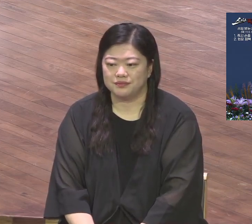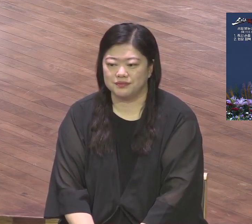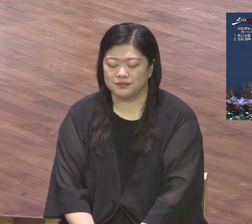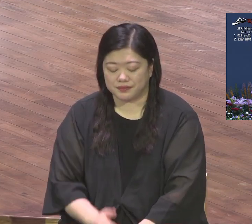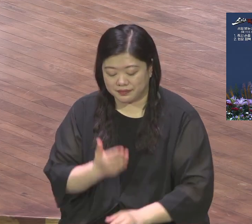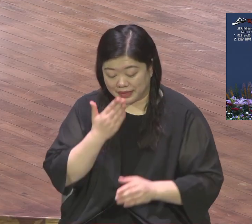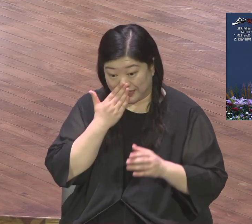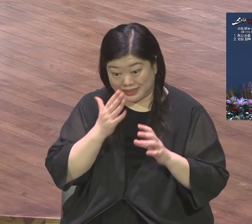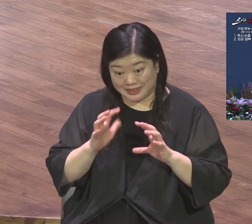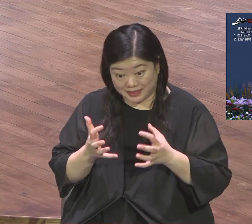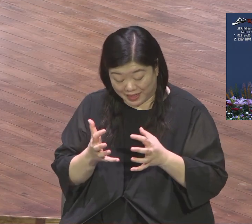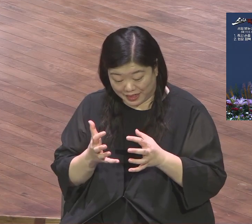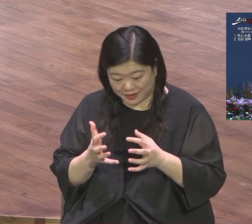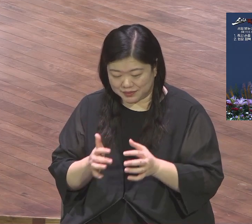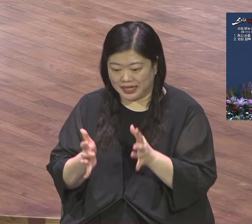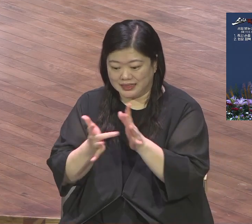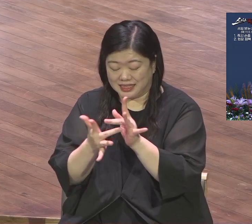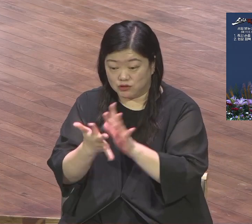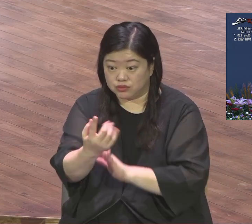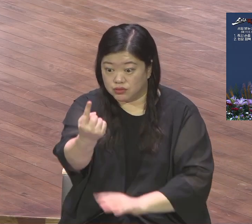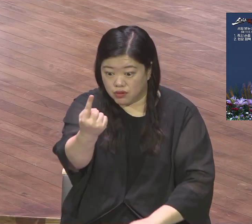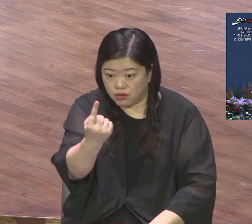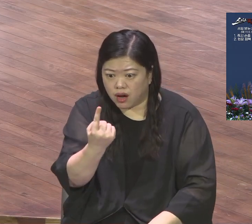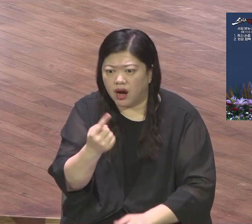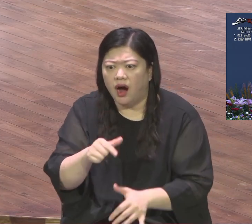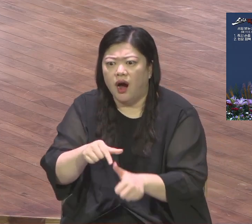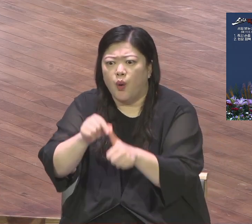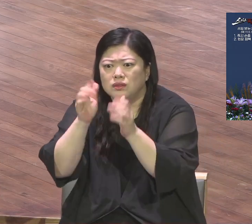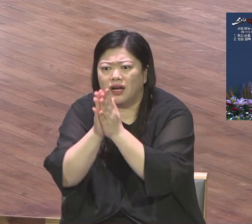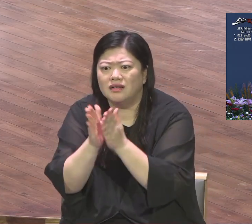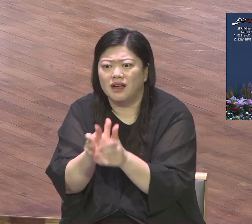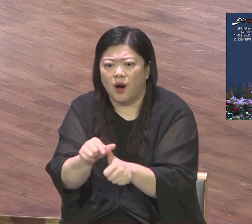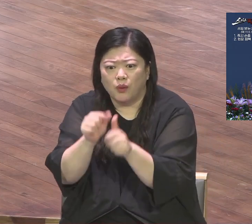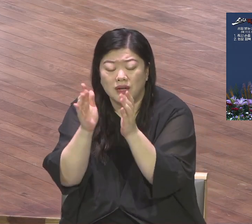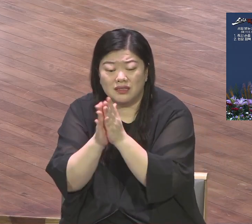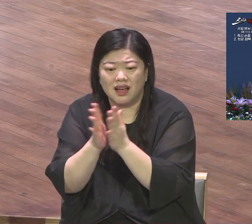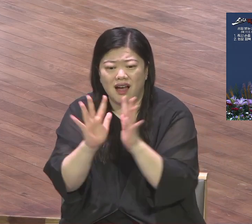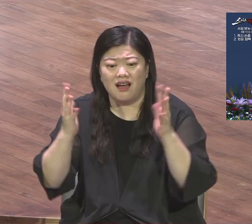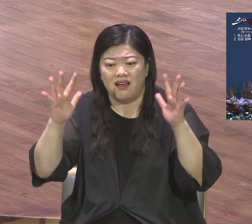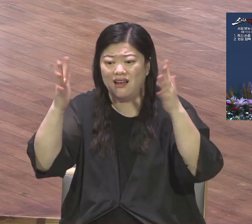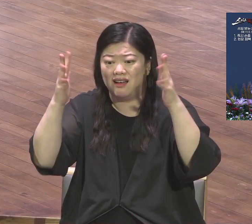백성들은 호산나를 외쳤지만은 이것이 얼마나